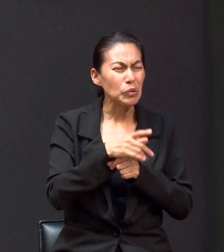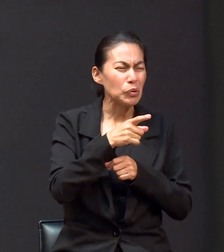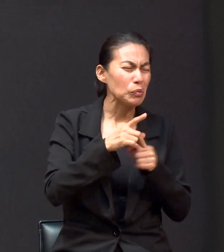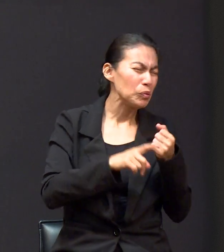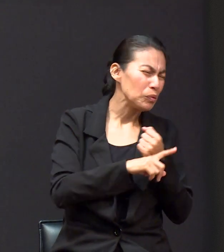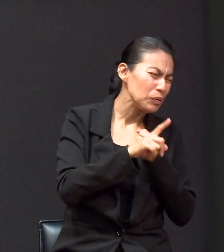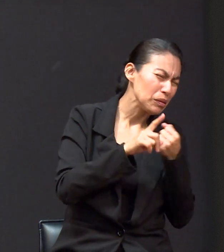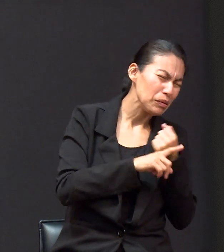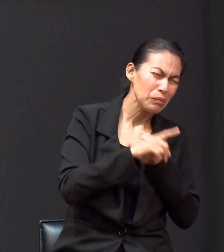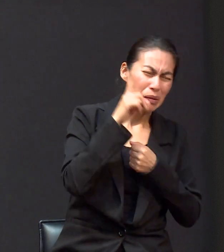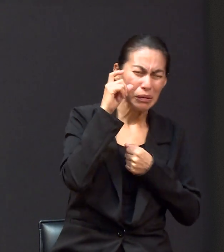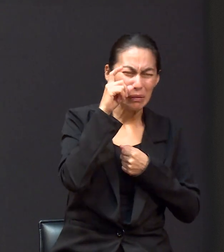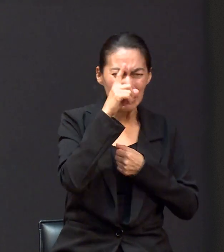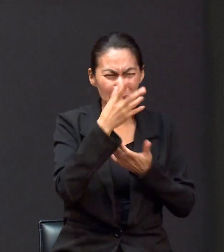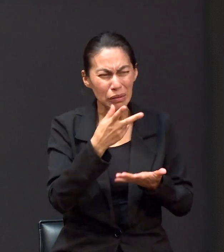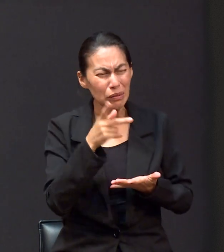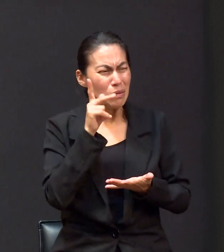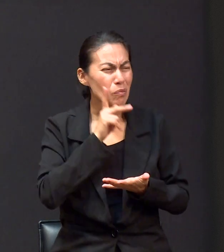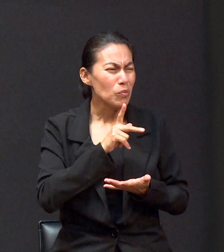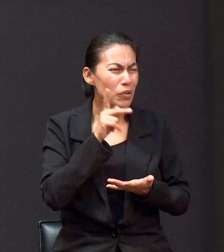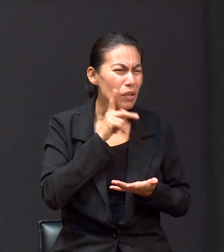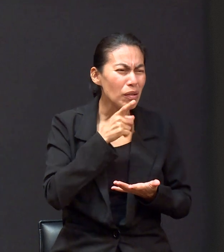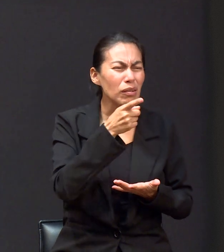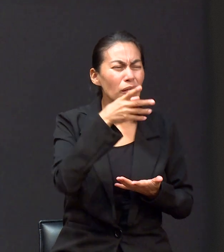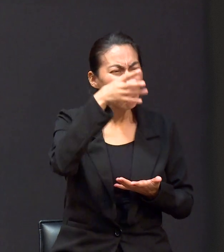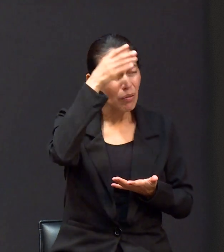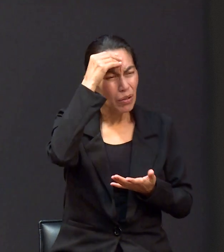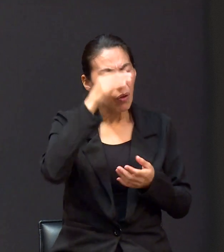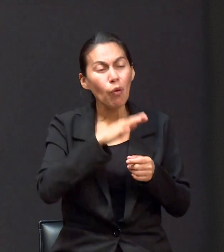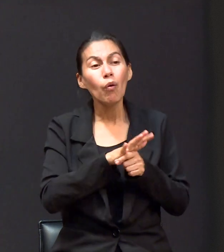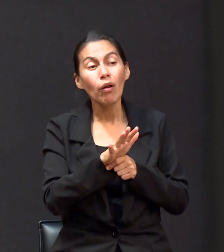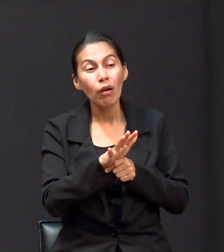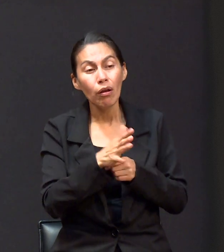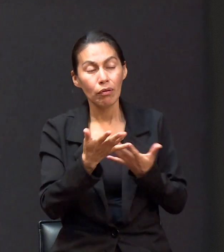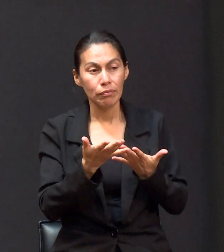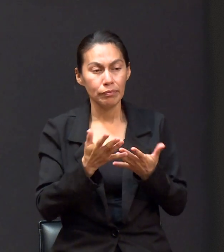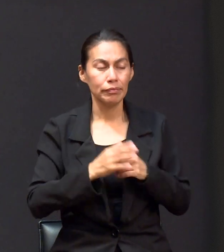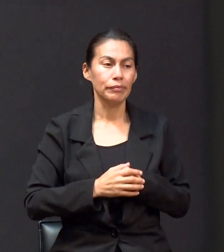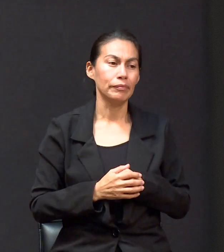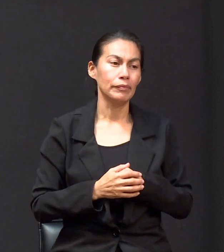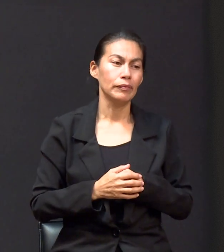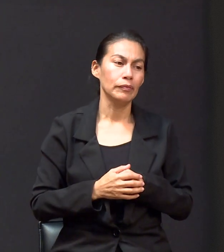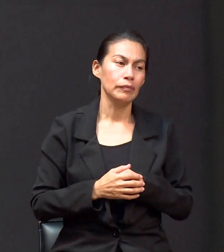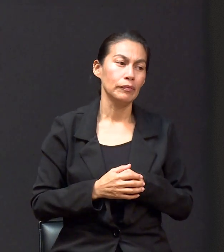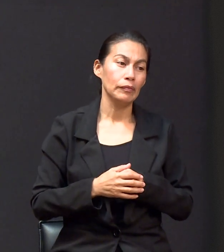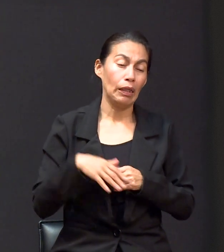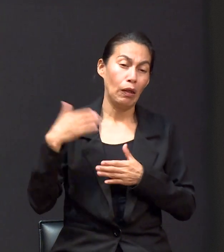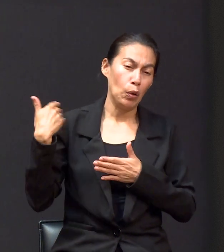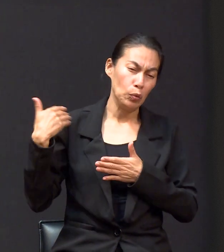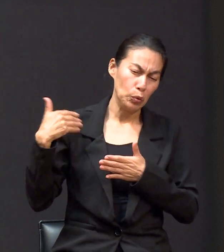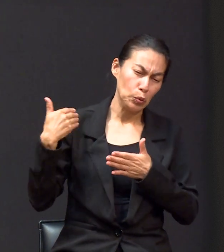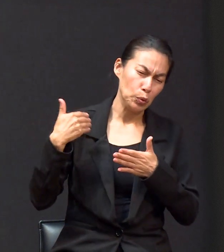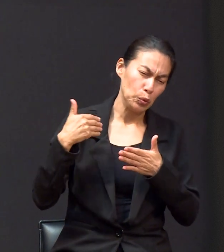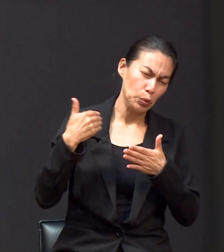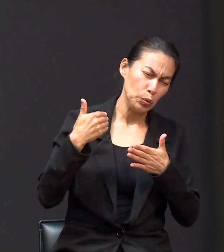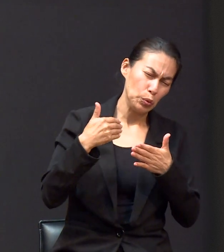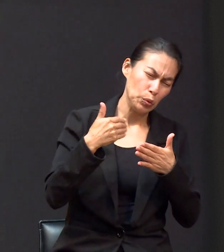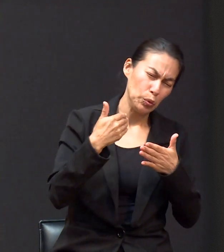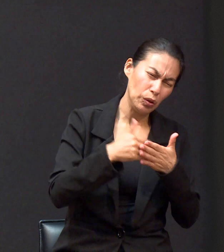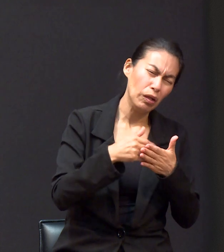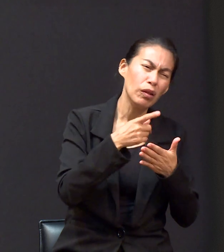de todas las vicisitudes, pruebas de la vida, a lo largo